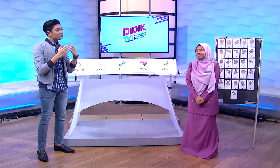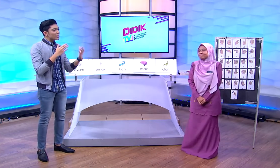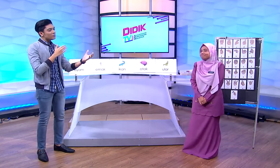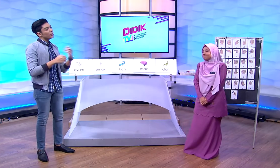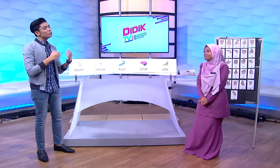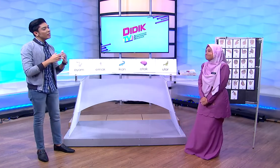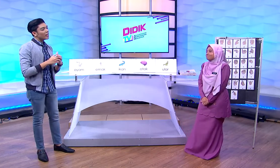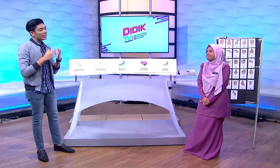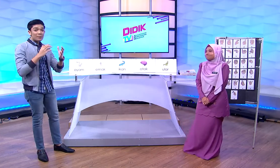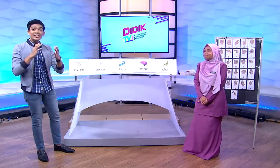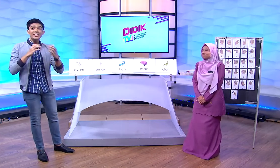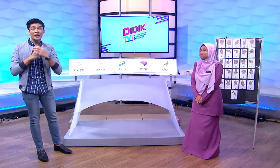juga adalah